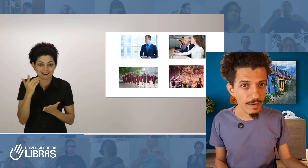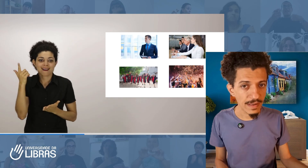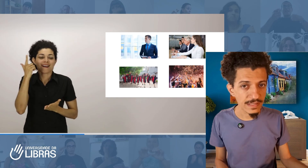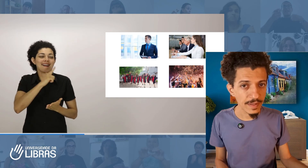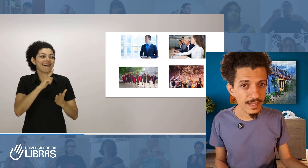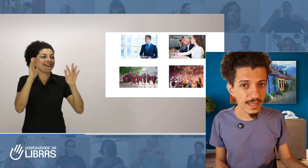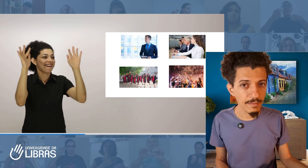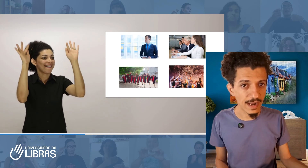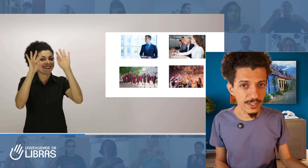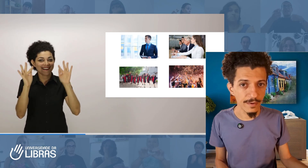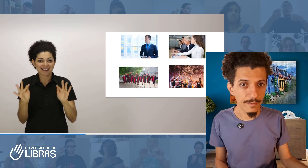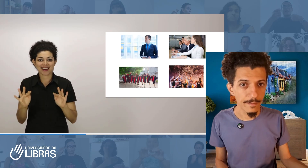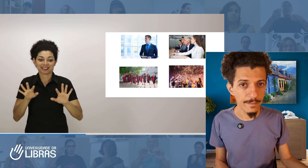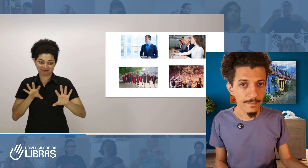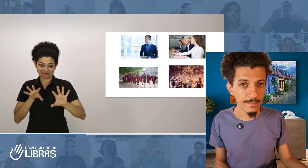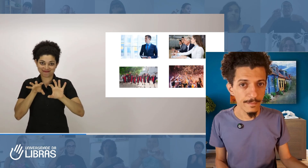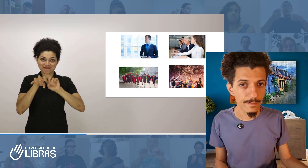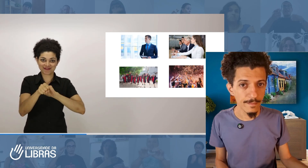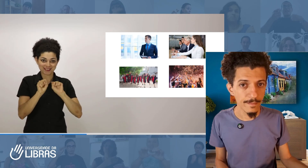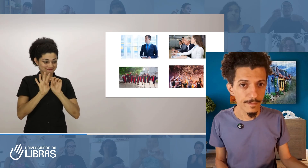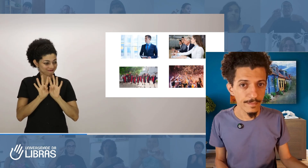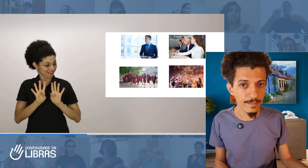Agora vai passar para a terceira imagem.